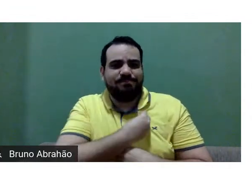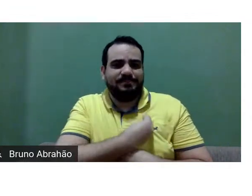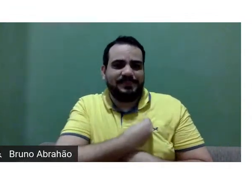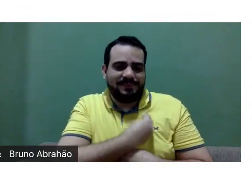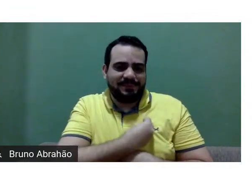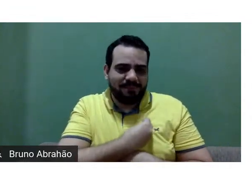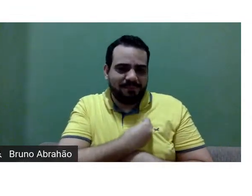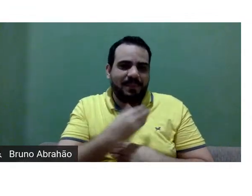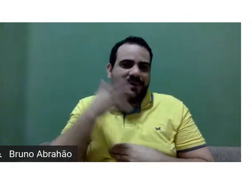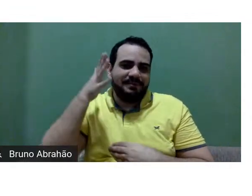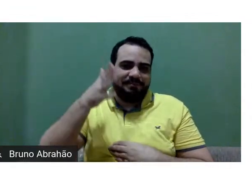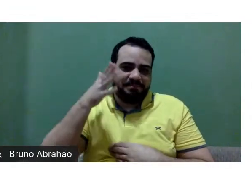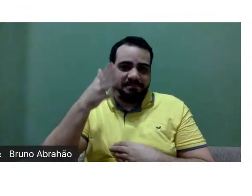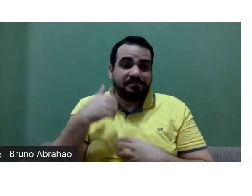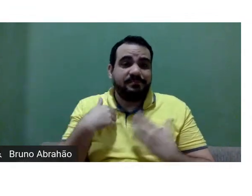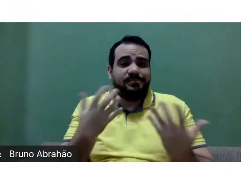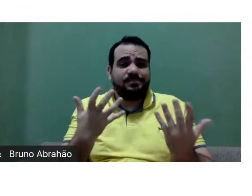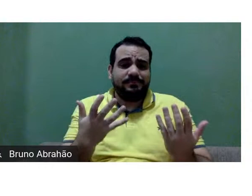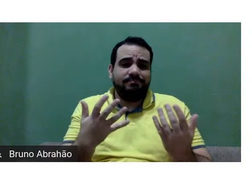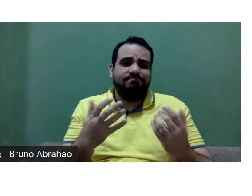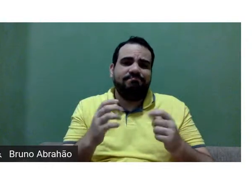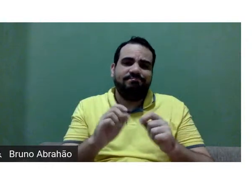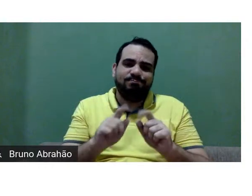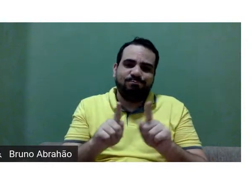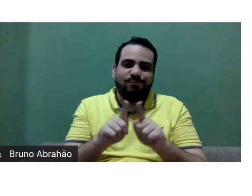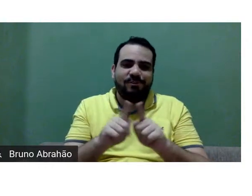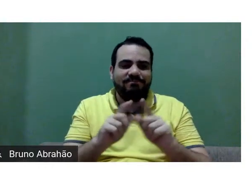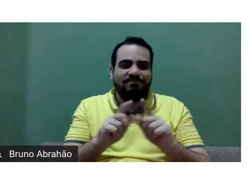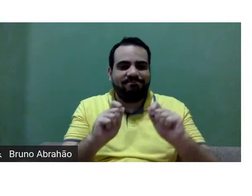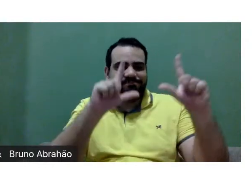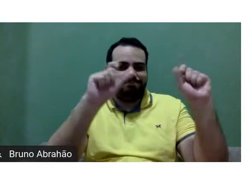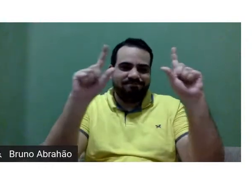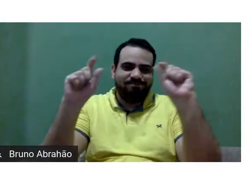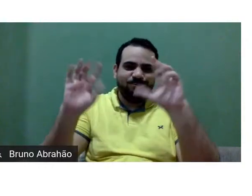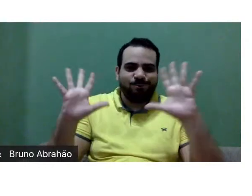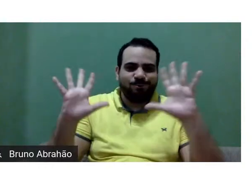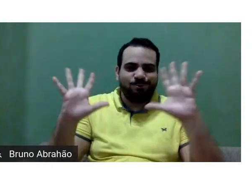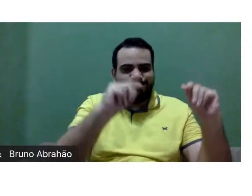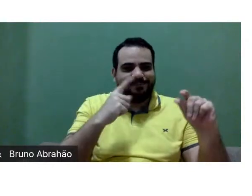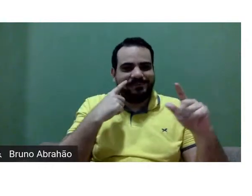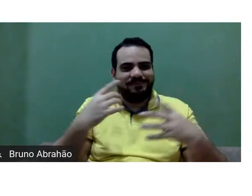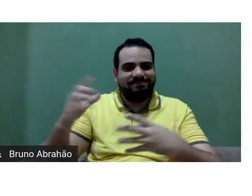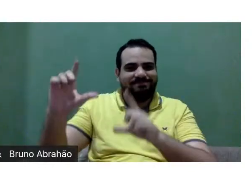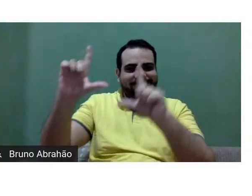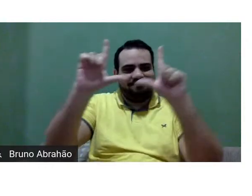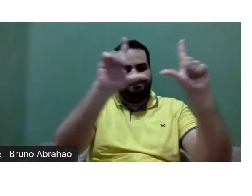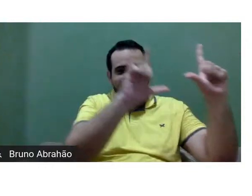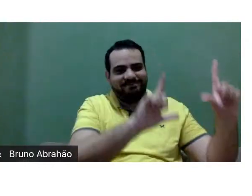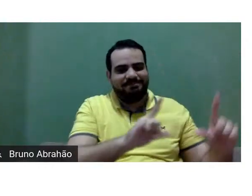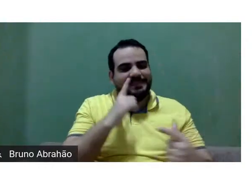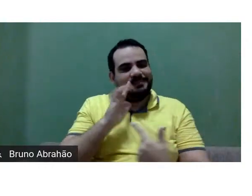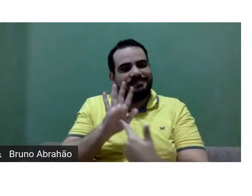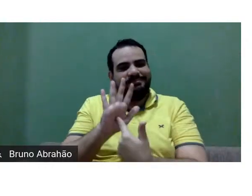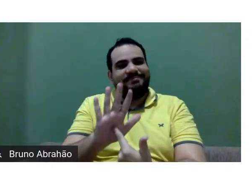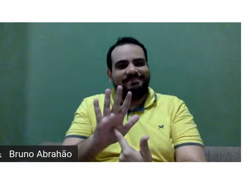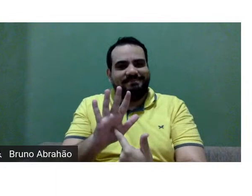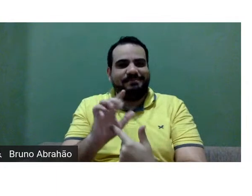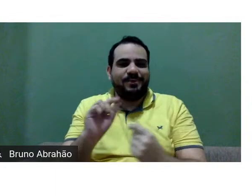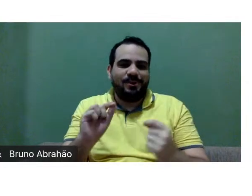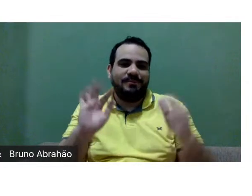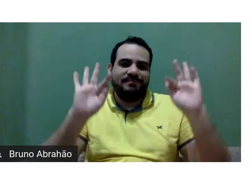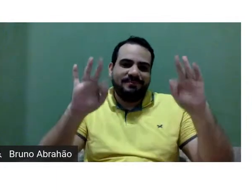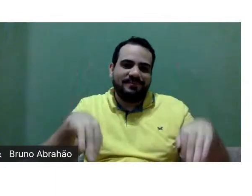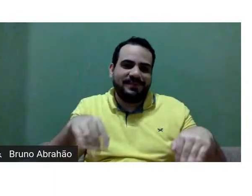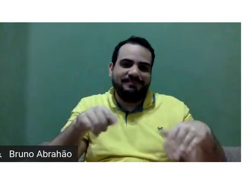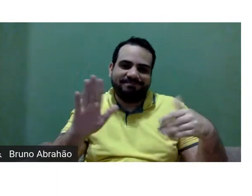pandemia é para que nós possamos está acompanhando nessa as informações eu quero agradecer a todos os paneleiros